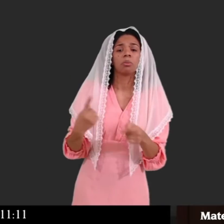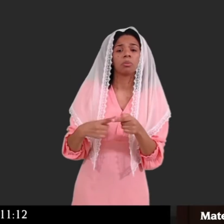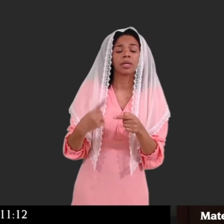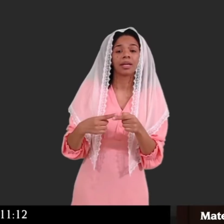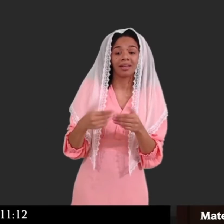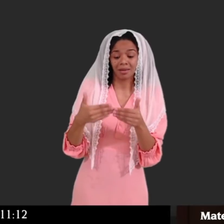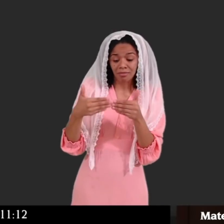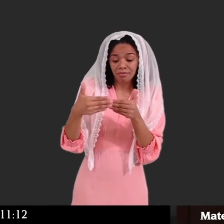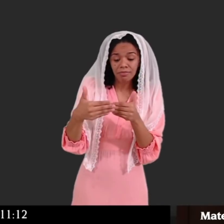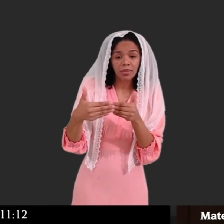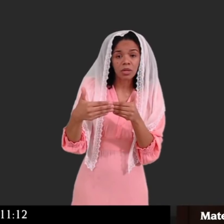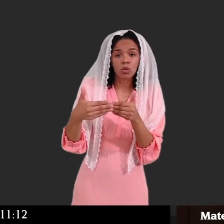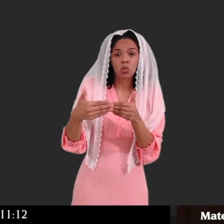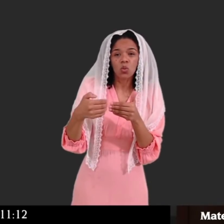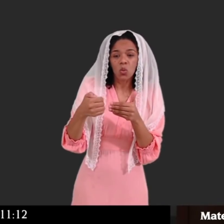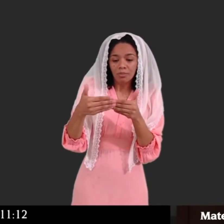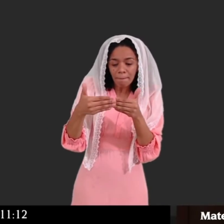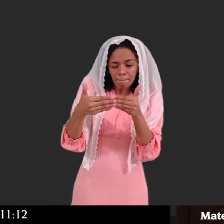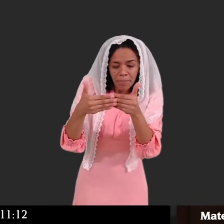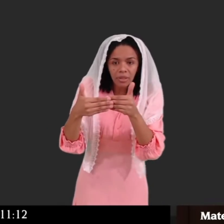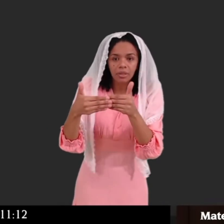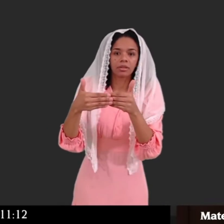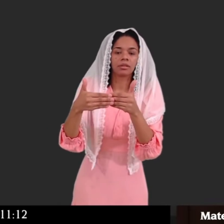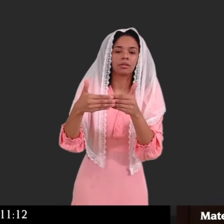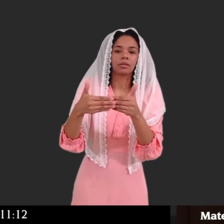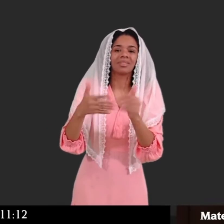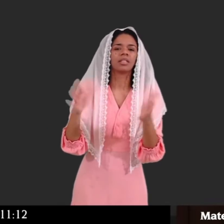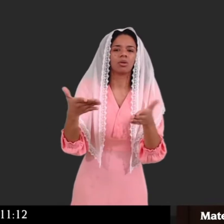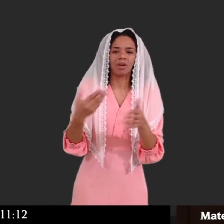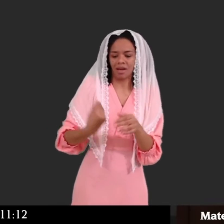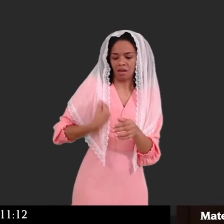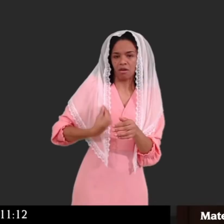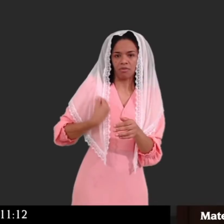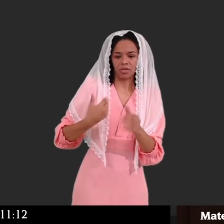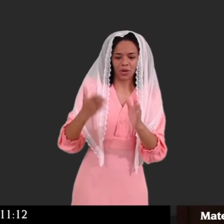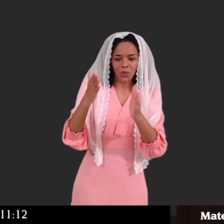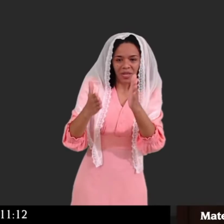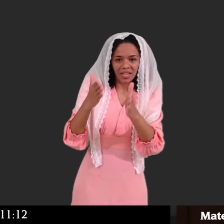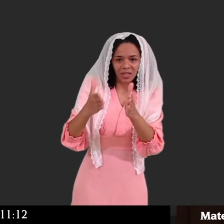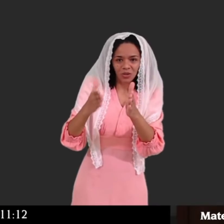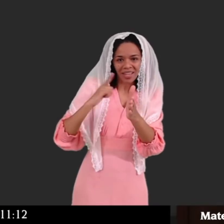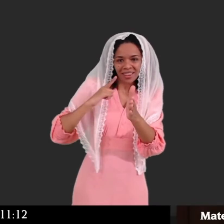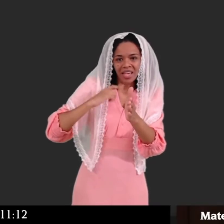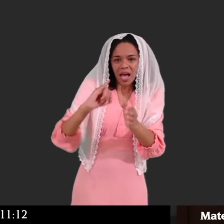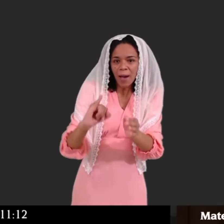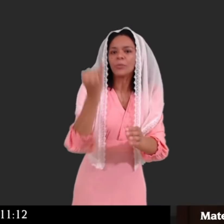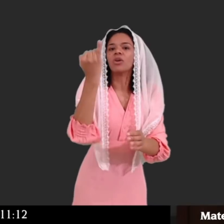pela frente, minha filha. Olha, aproveita o tempo que te resta. Deus seja